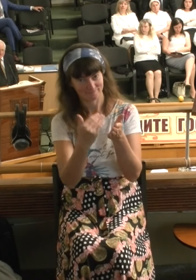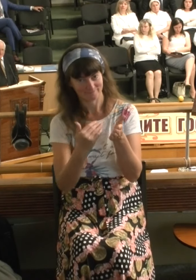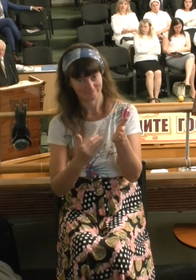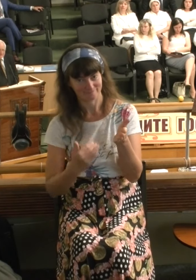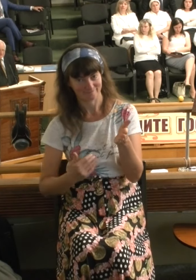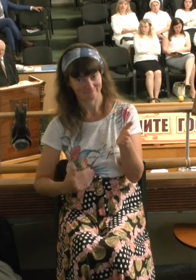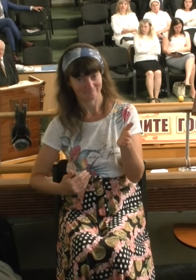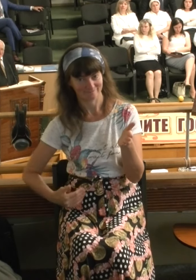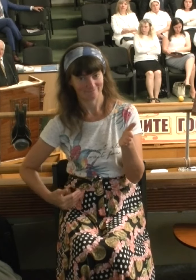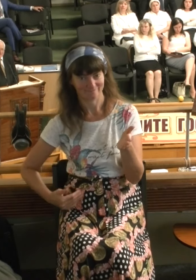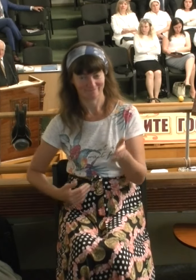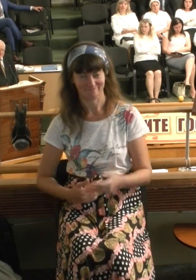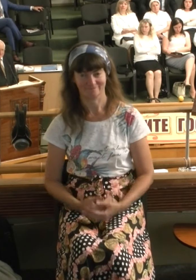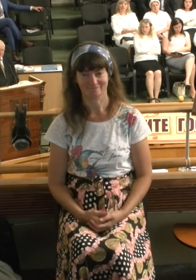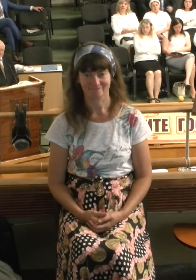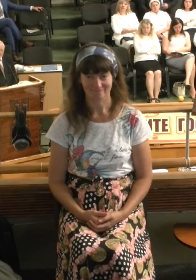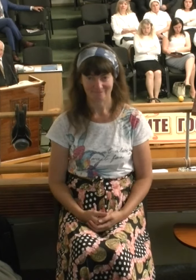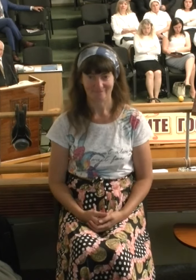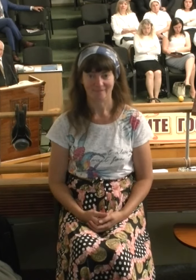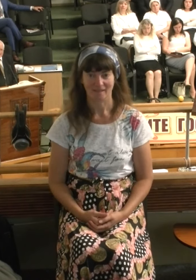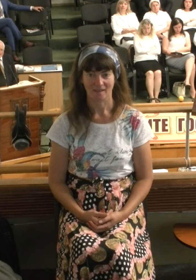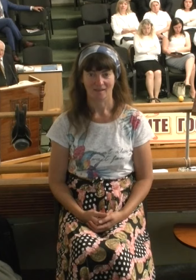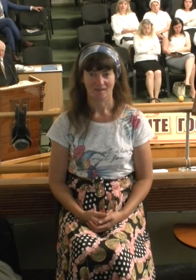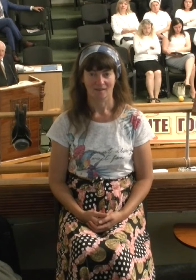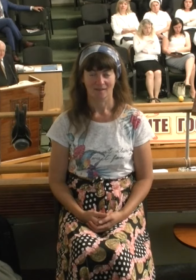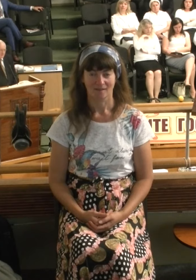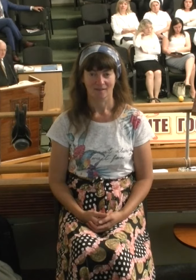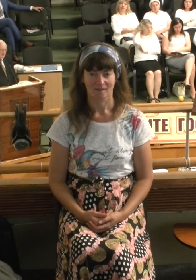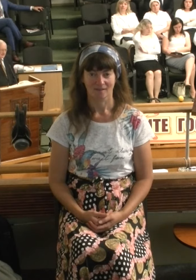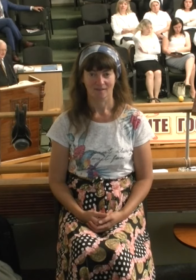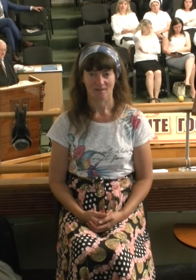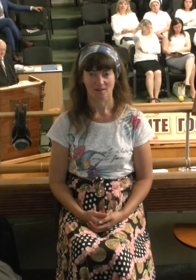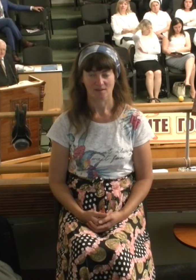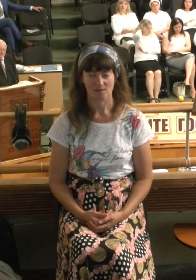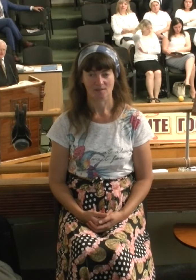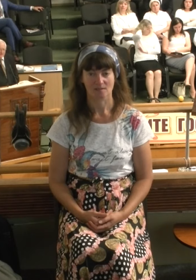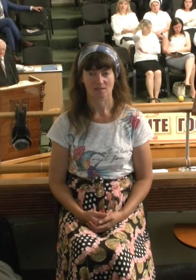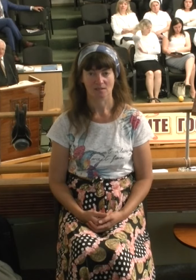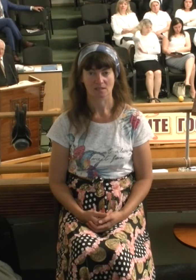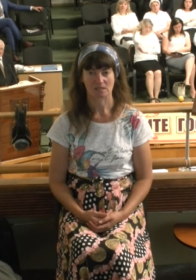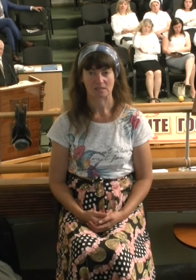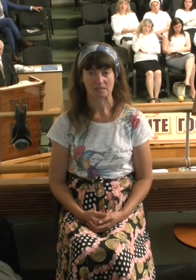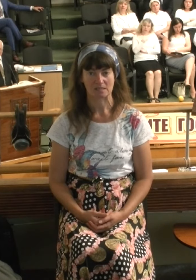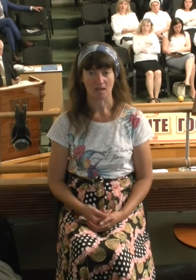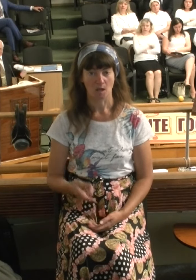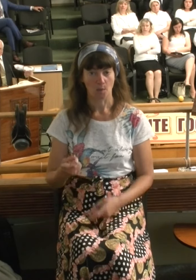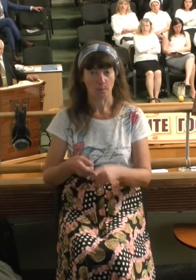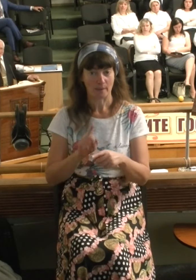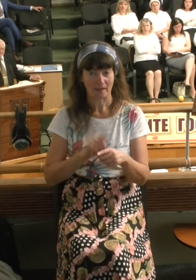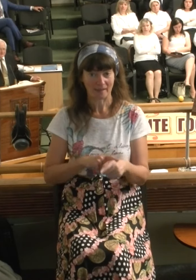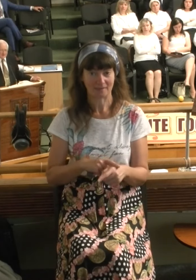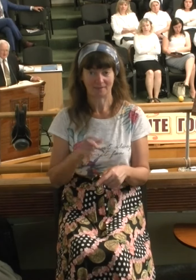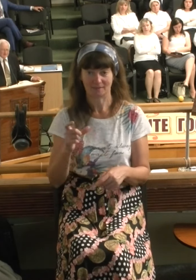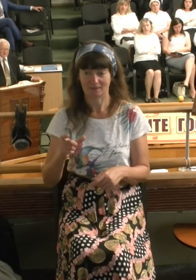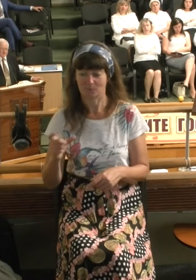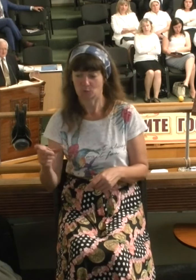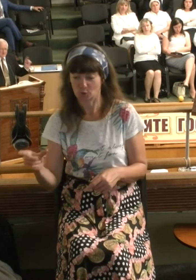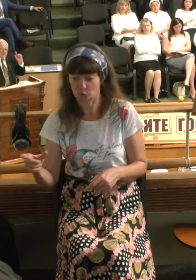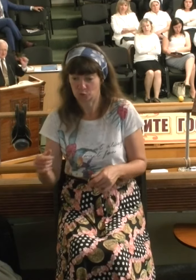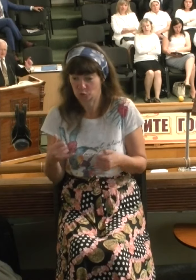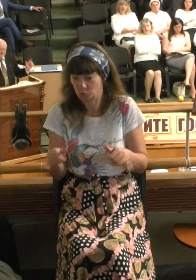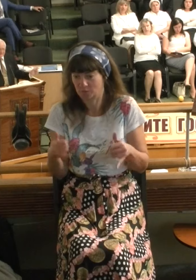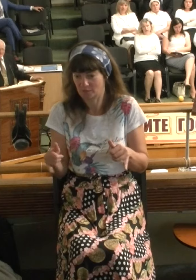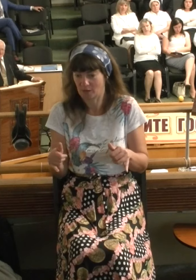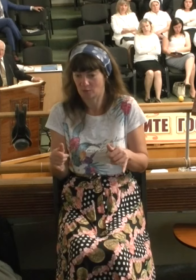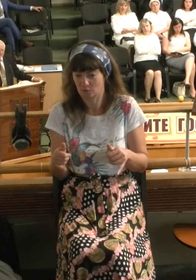помыслом, пьянством, излишеством, пищей, питьей и нелепому идолослужению. Почему они не девятся, что вы